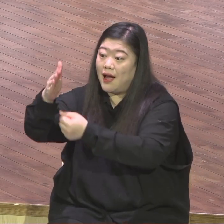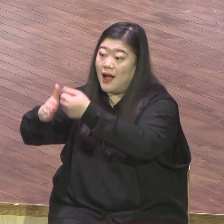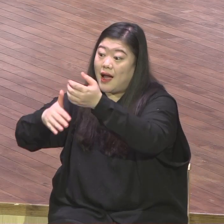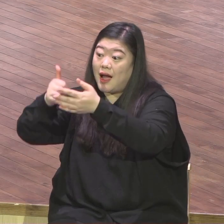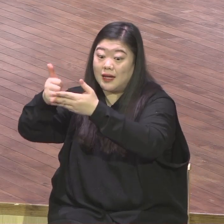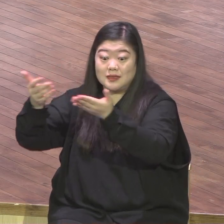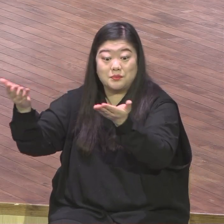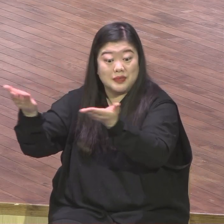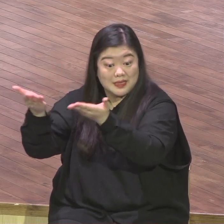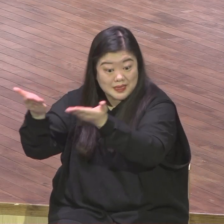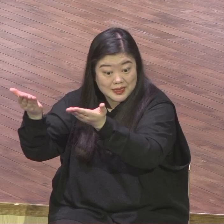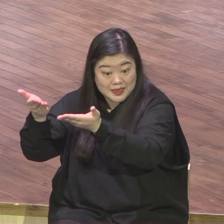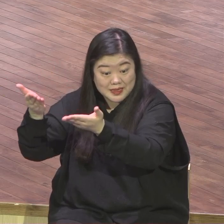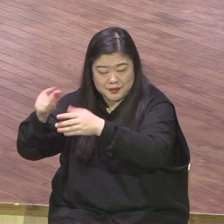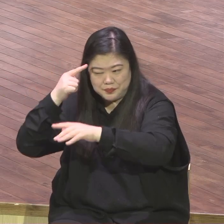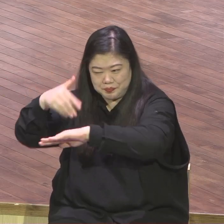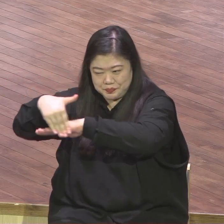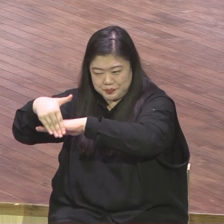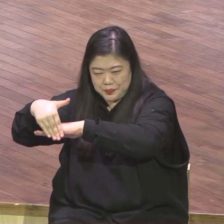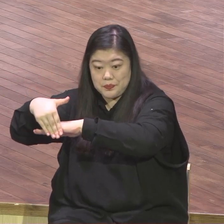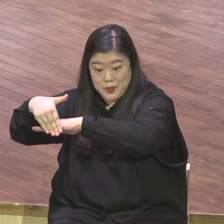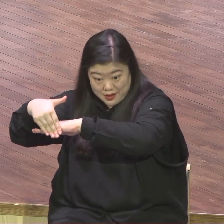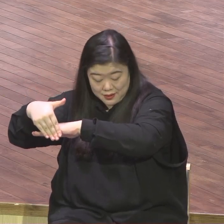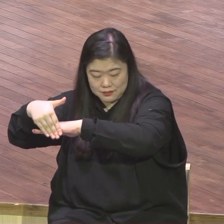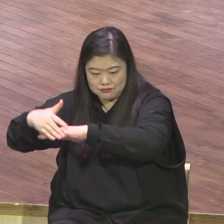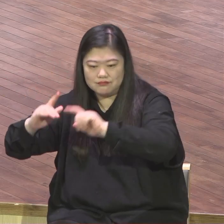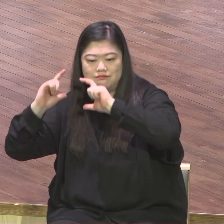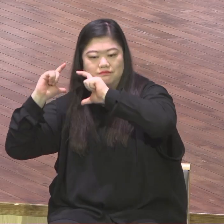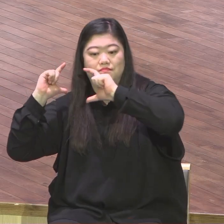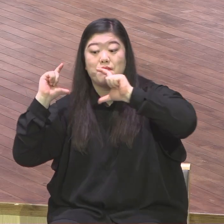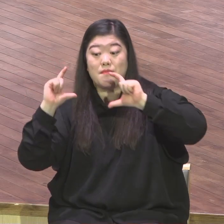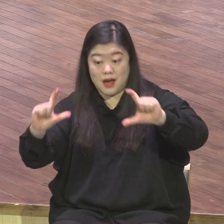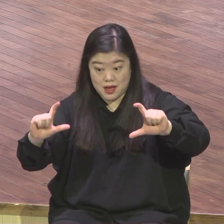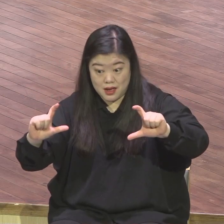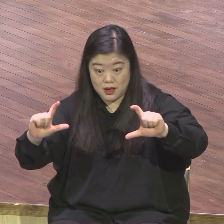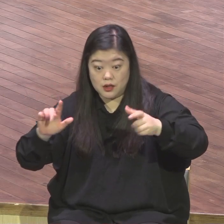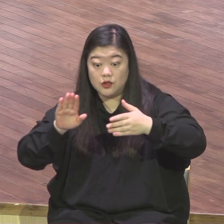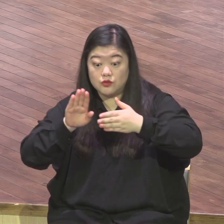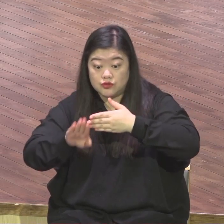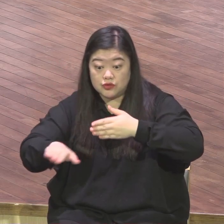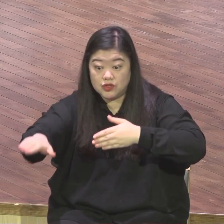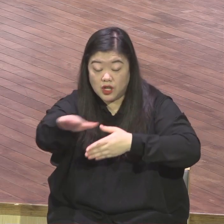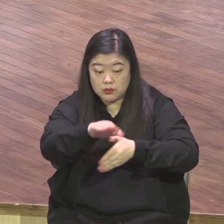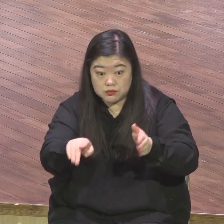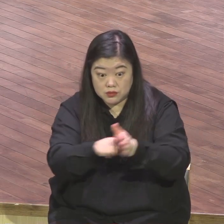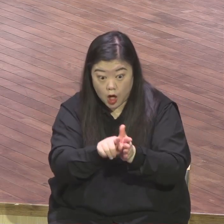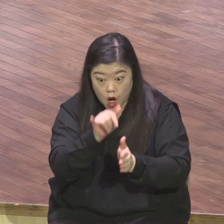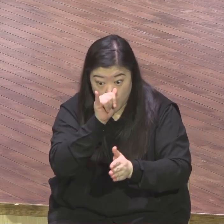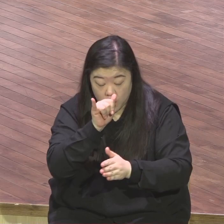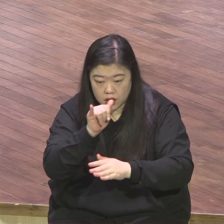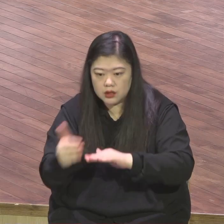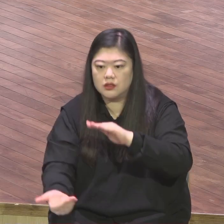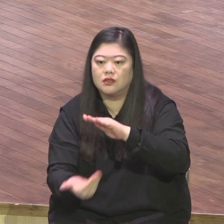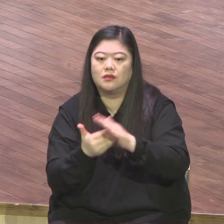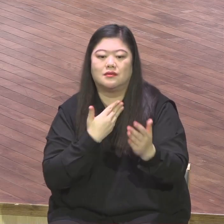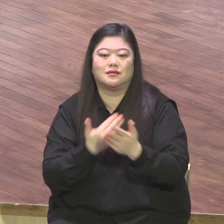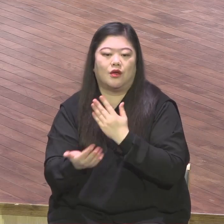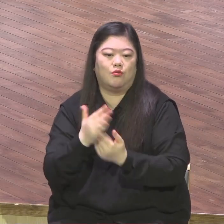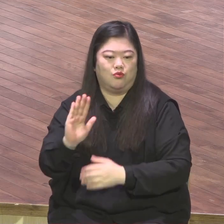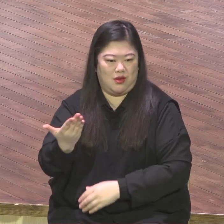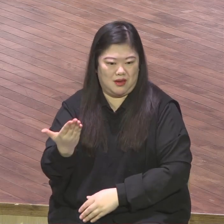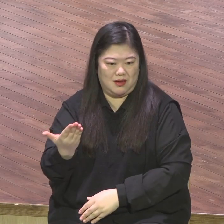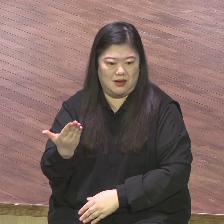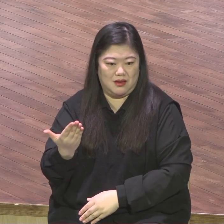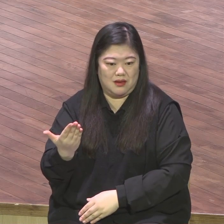사람 통해서 저절로 그렇게 자연스럽게 되게 되어 있어요. 일단 중요한 것이 뭐요? 3.1조